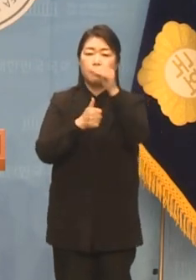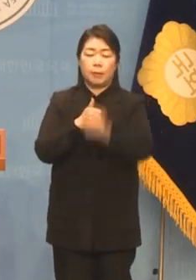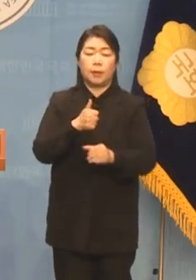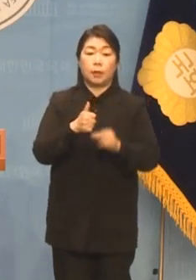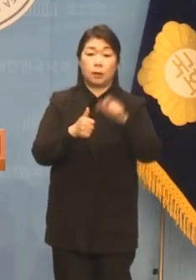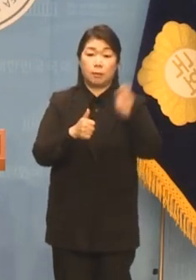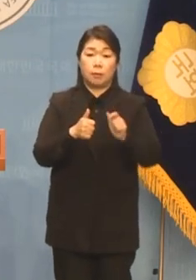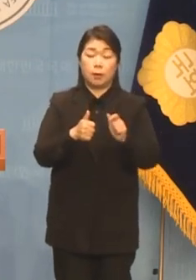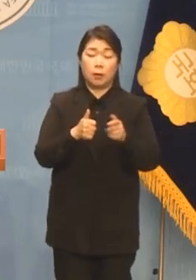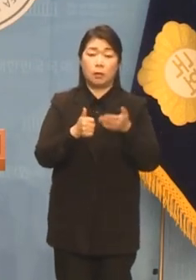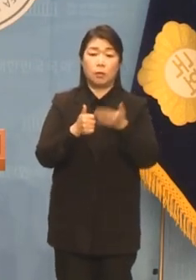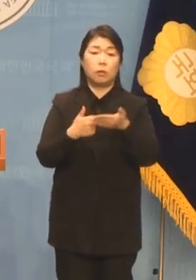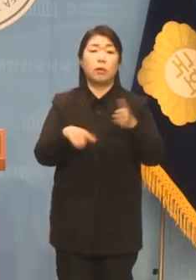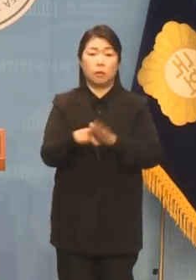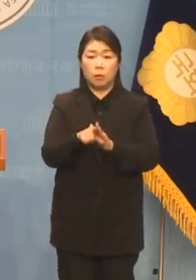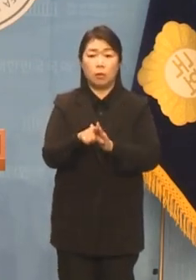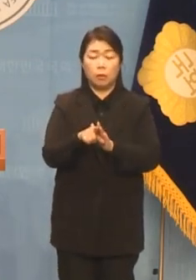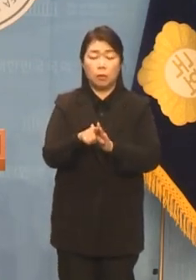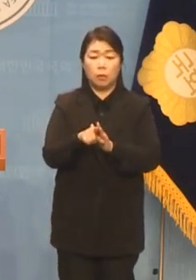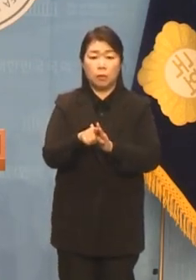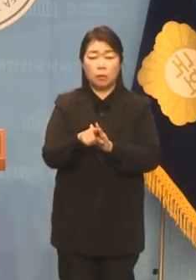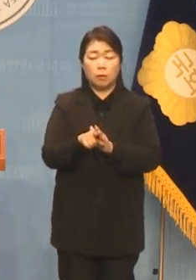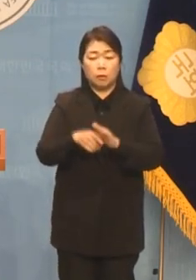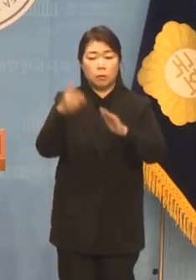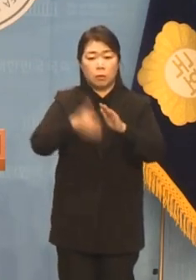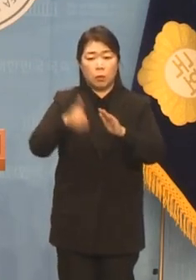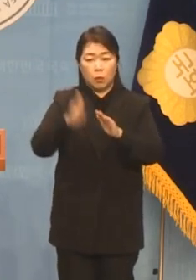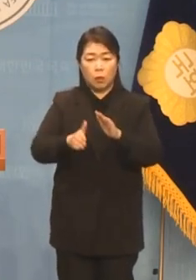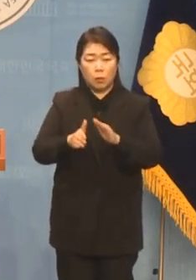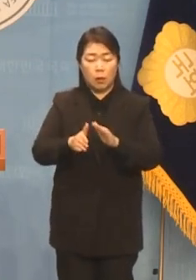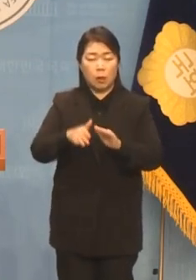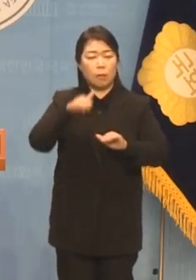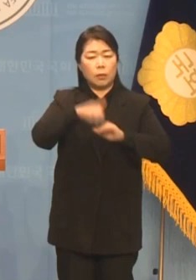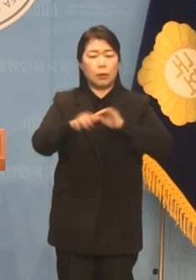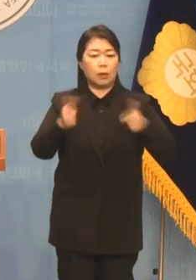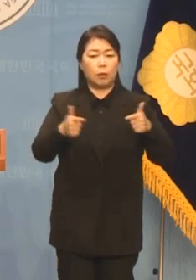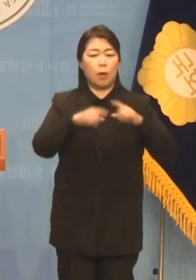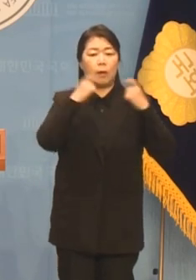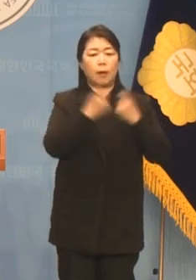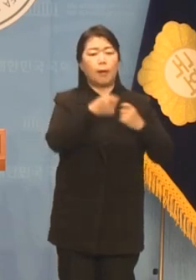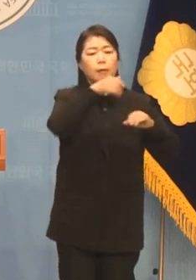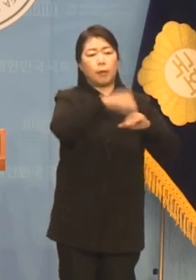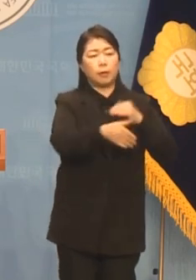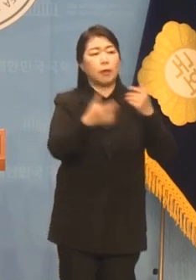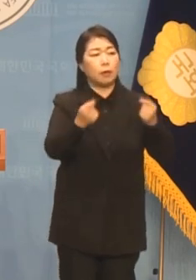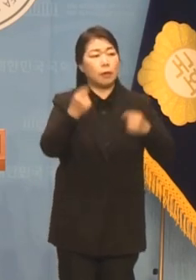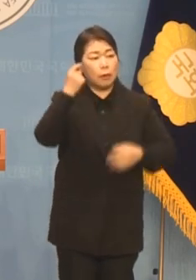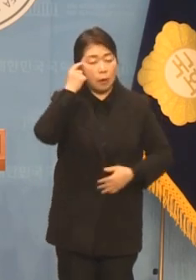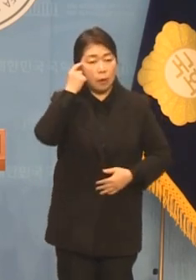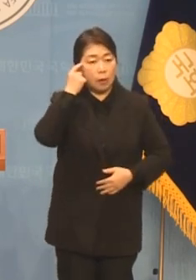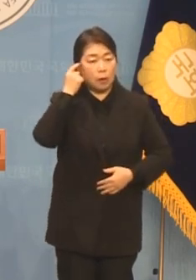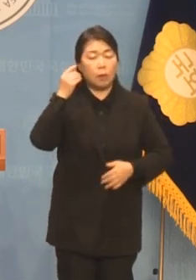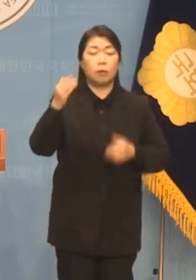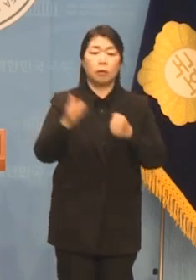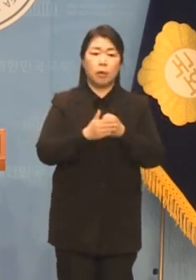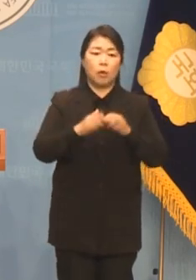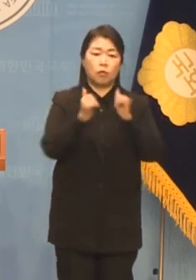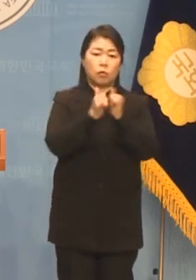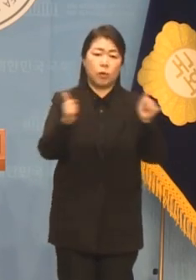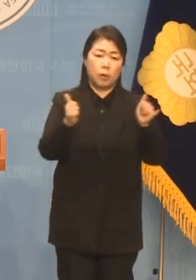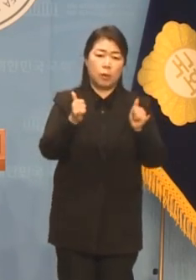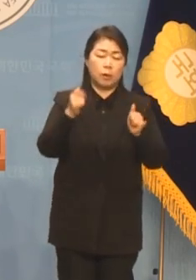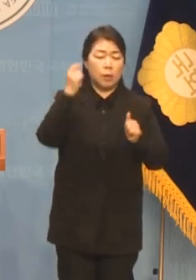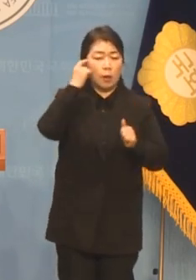사천지 공당의 공천이라는 볼 수 없는 국민을 우게 아는 면피